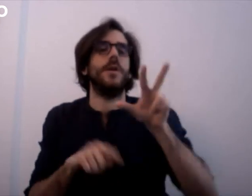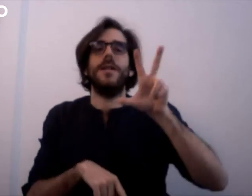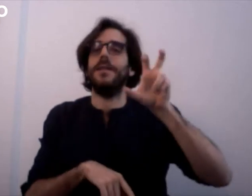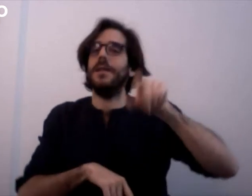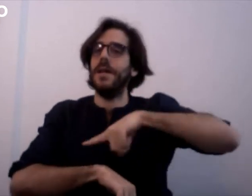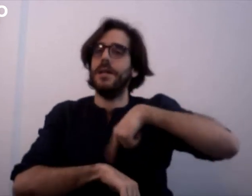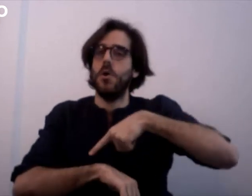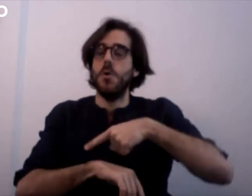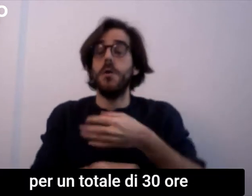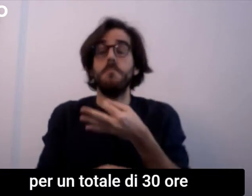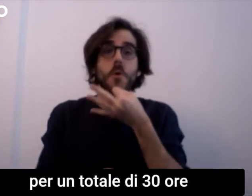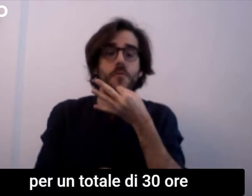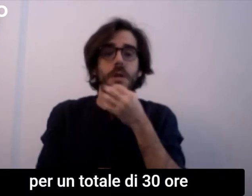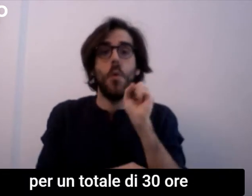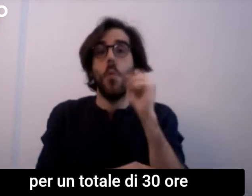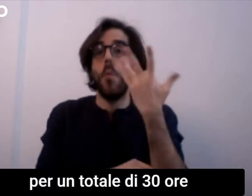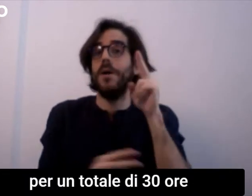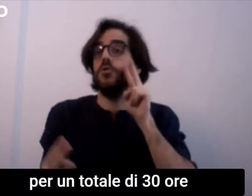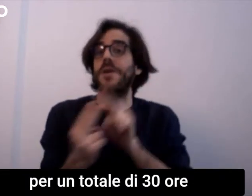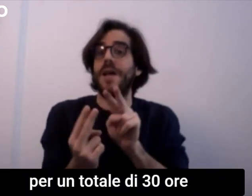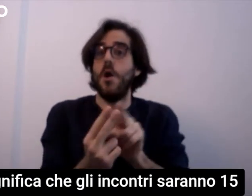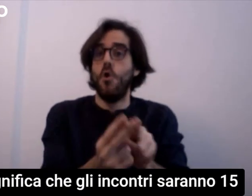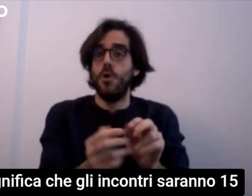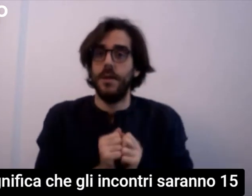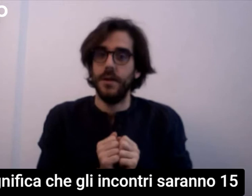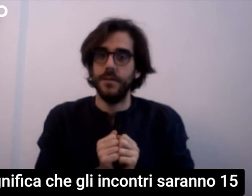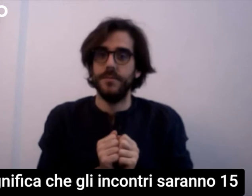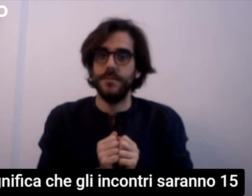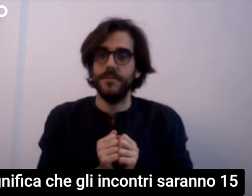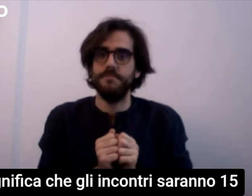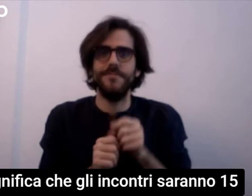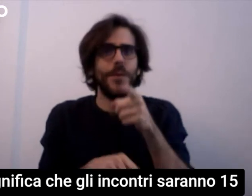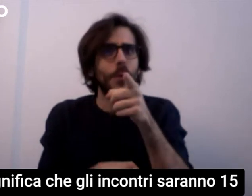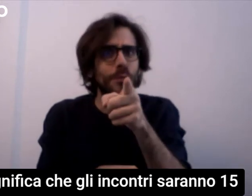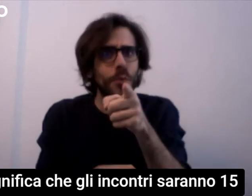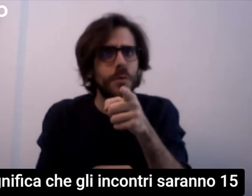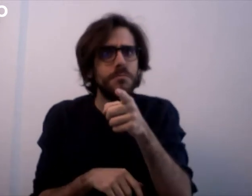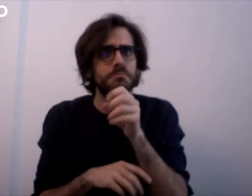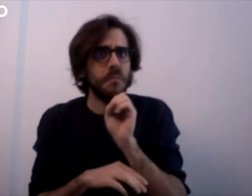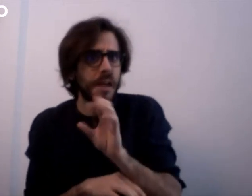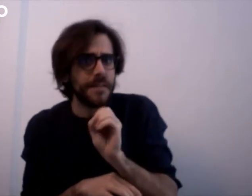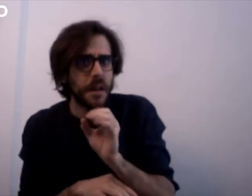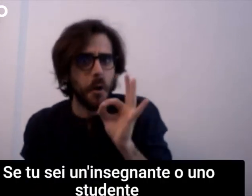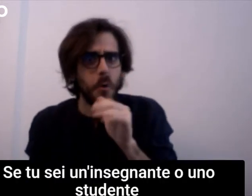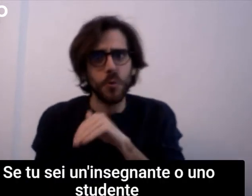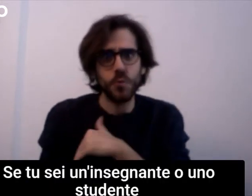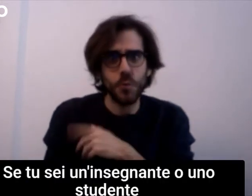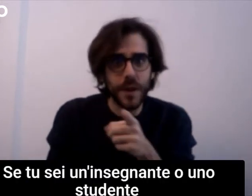per un totale di 30 ore significa che gli incontri saranno quindi ci sei tu sei un insegnante